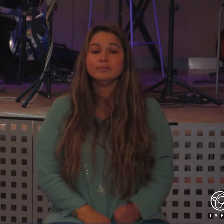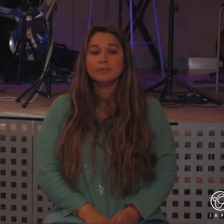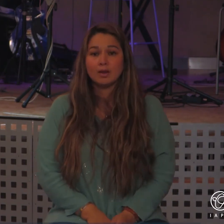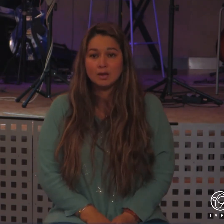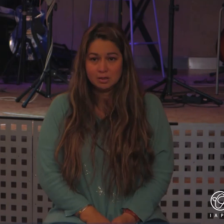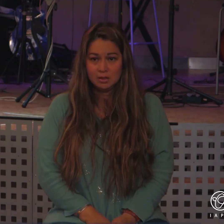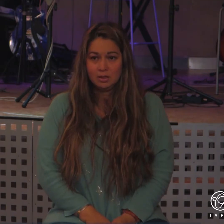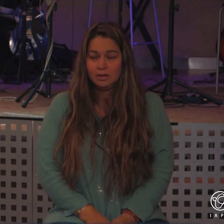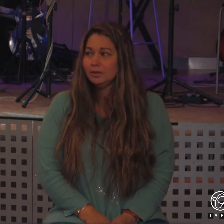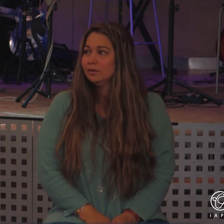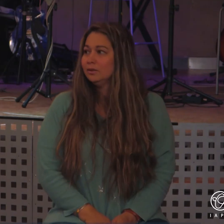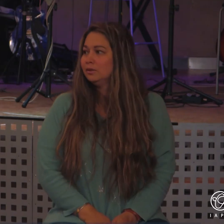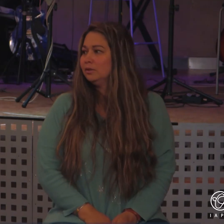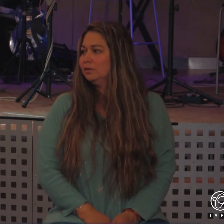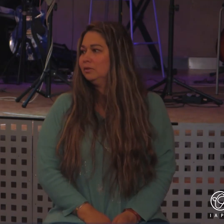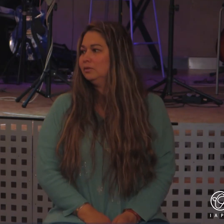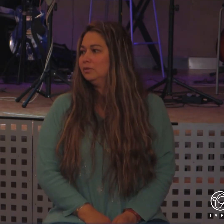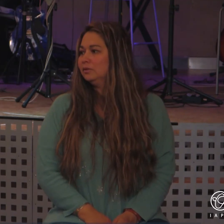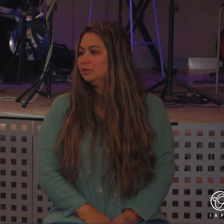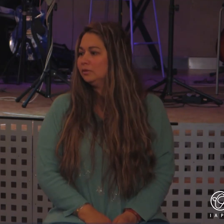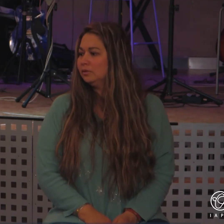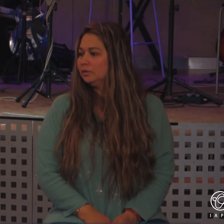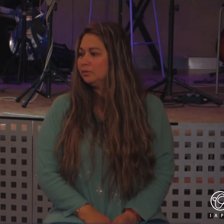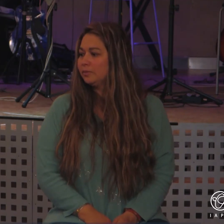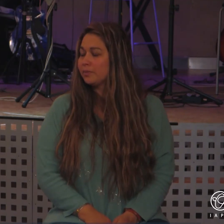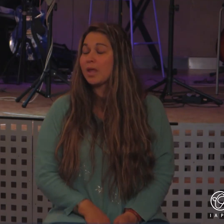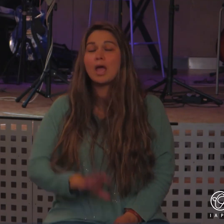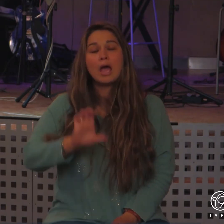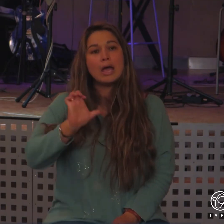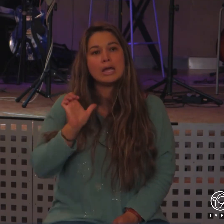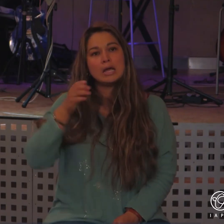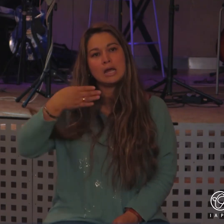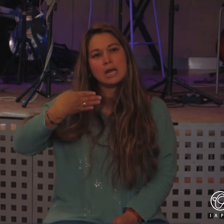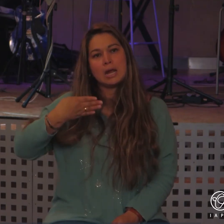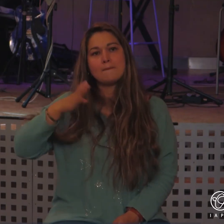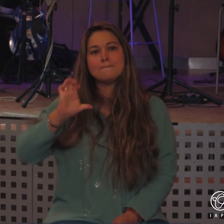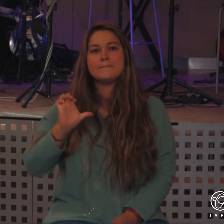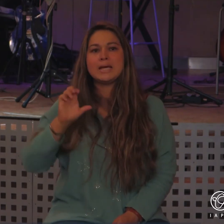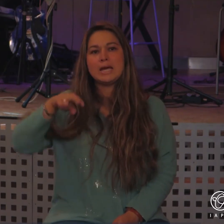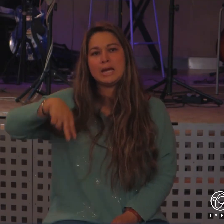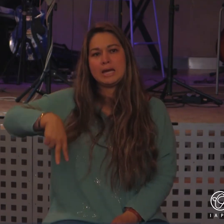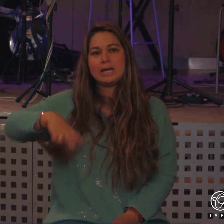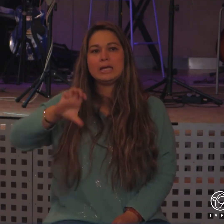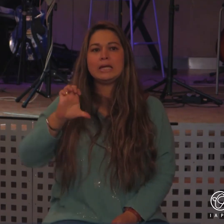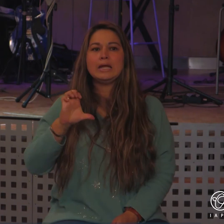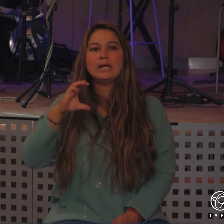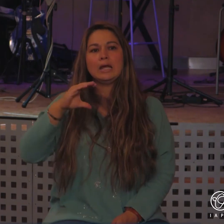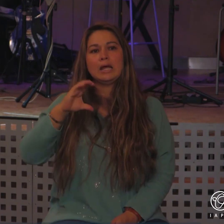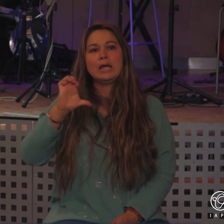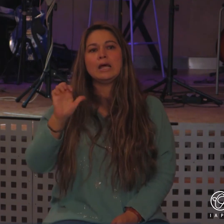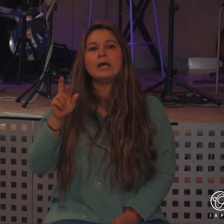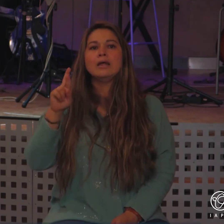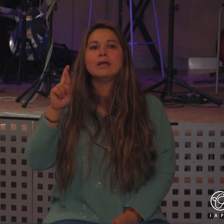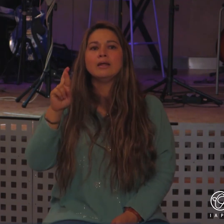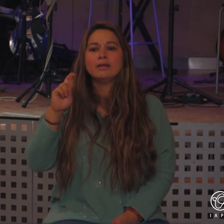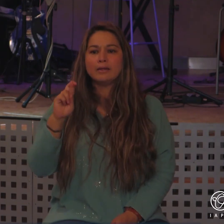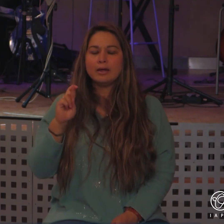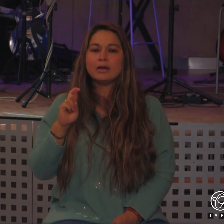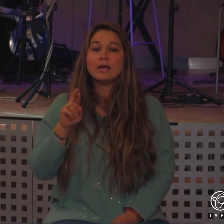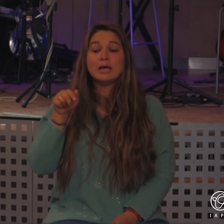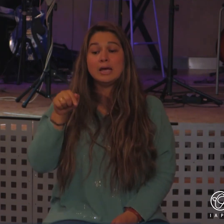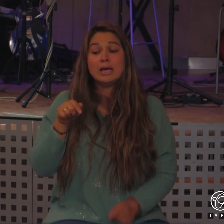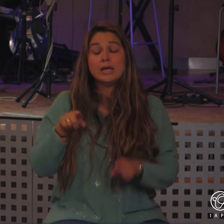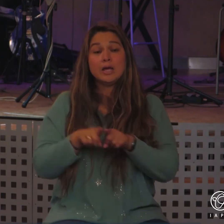Ebenezer es tanto un punto de tiempo como un punto geográfico. Es